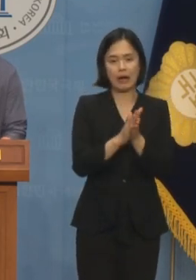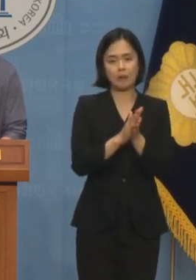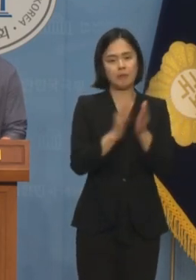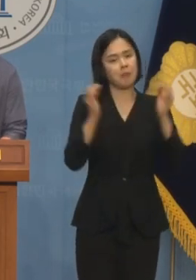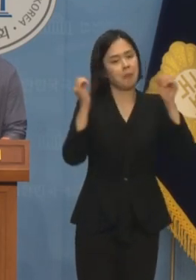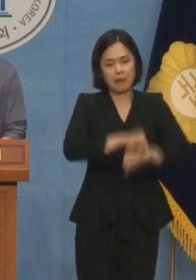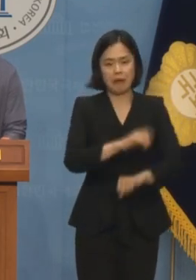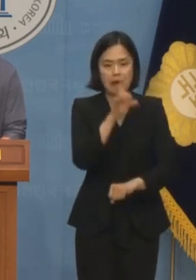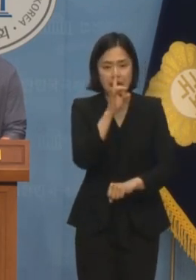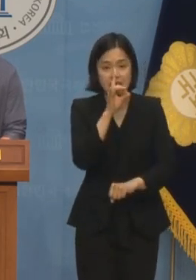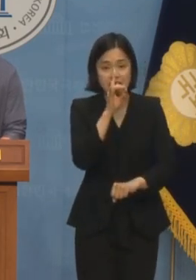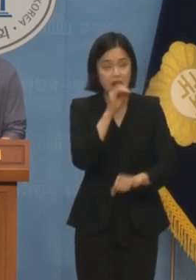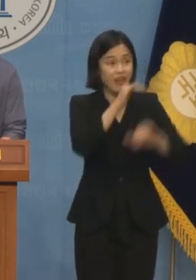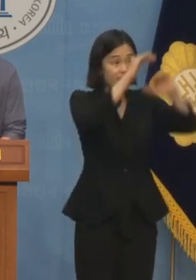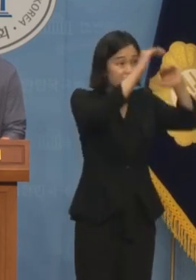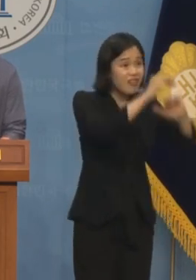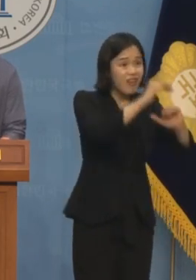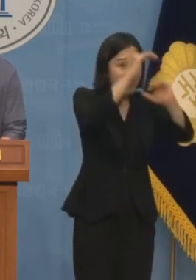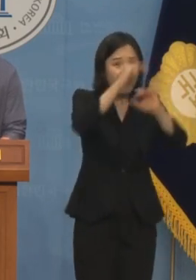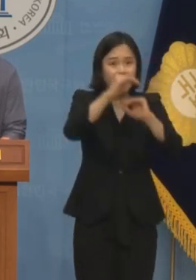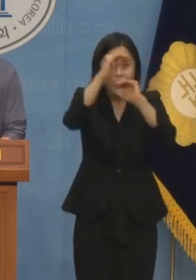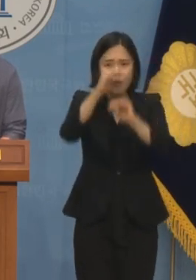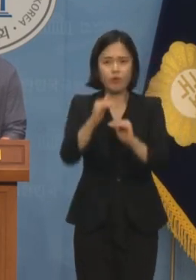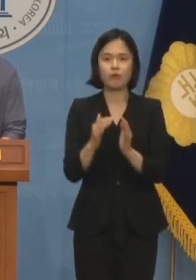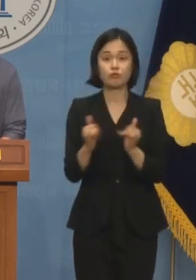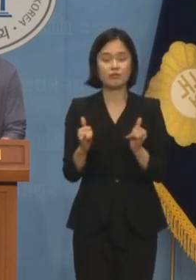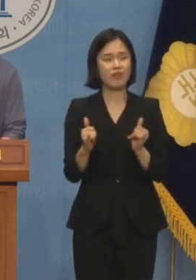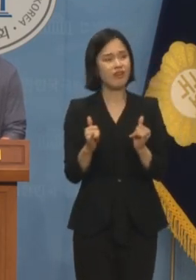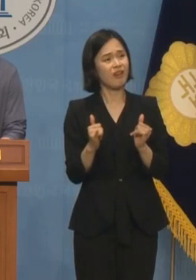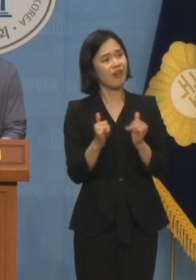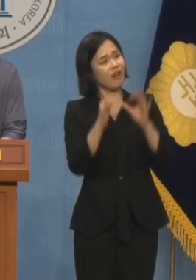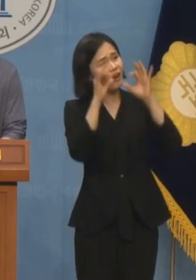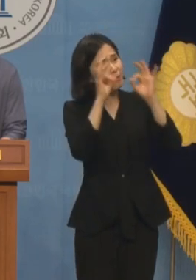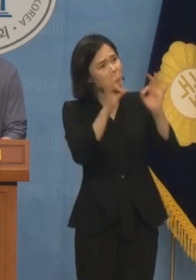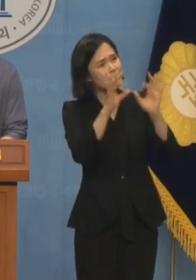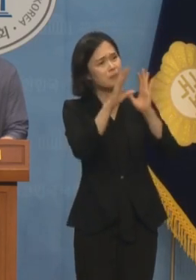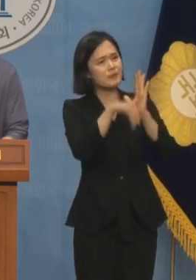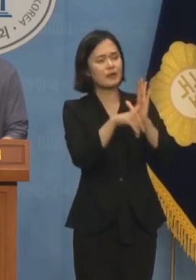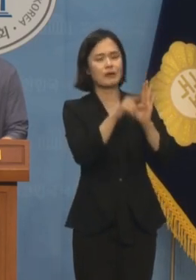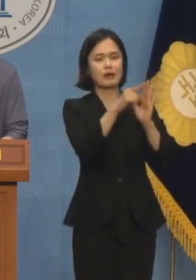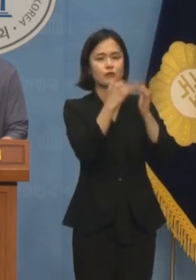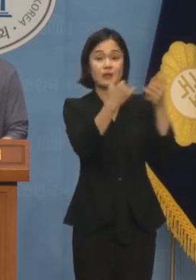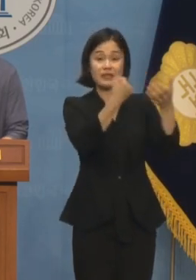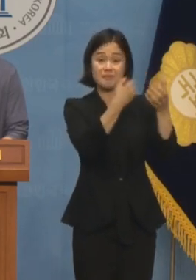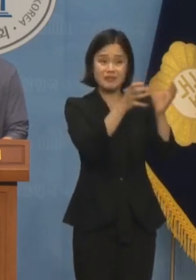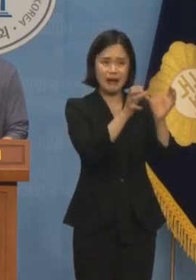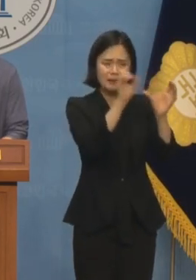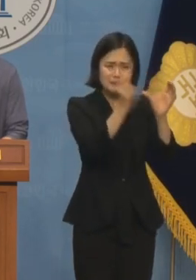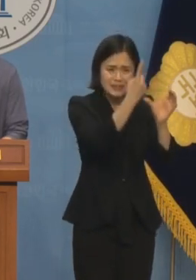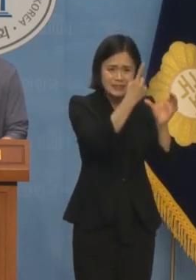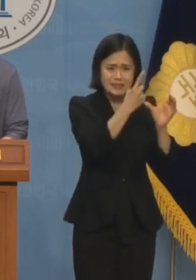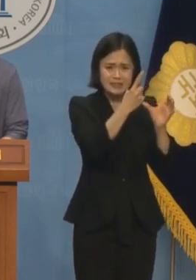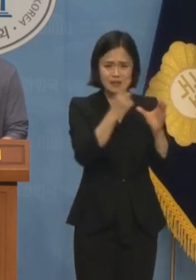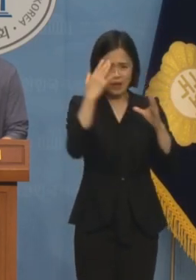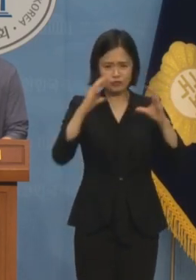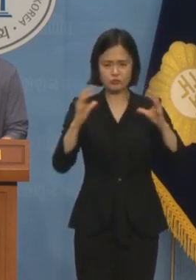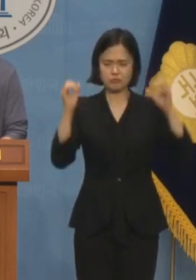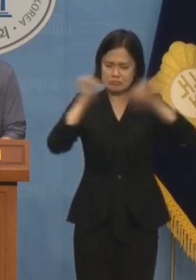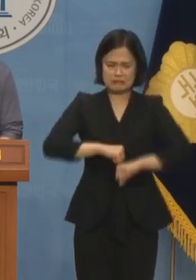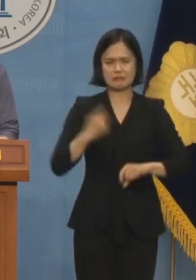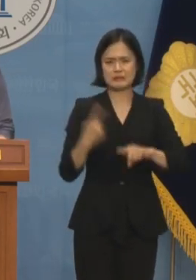국민들의 심경도 조금도 다르지 않습니다. 그러다가 다 죽습니다.